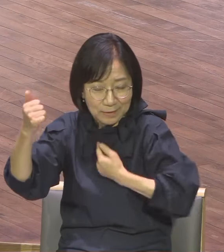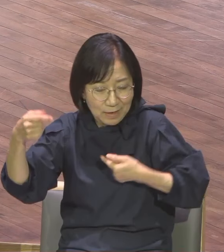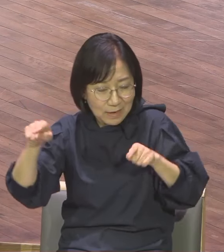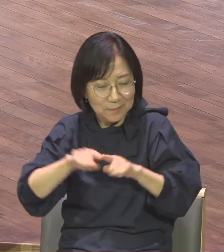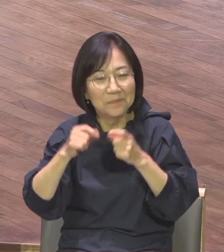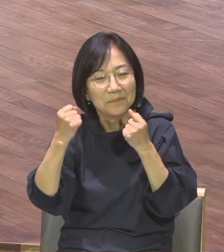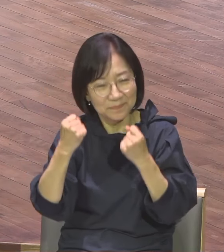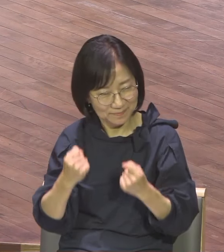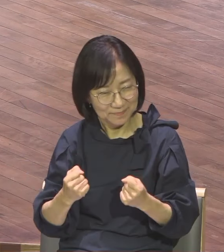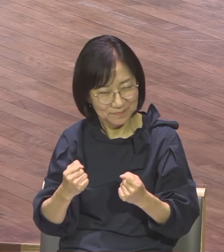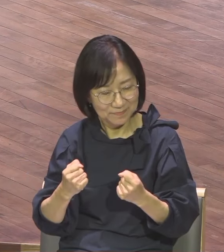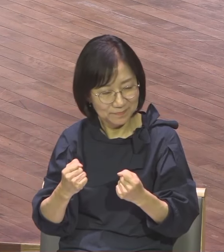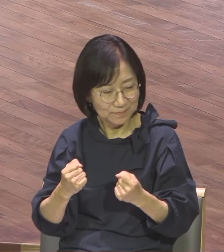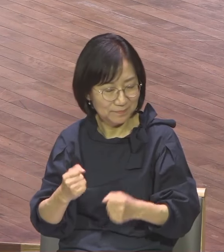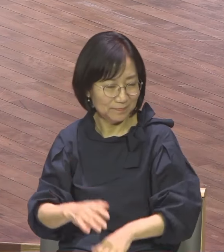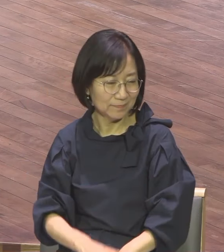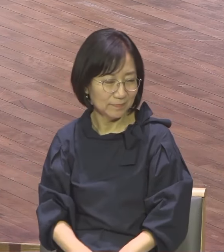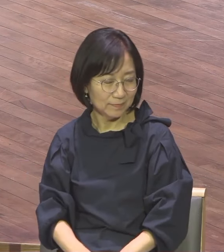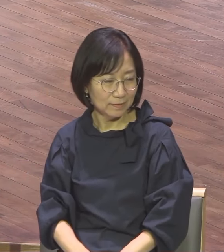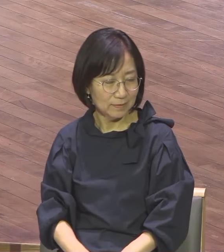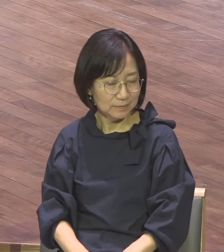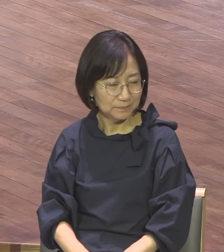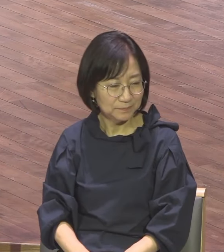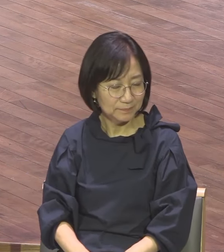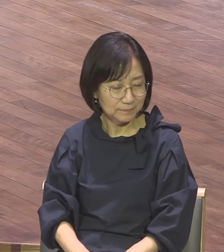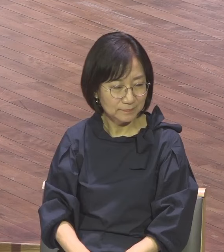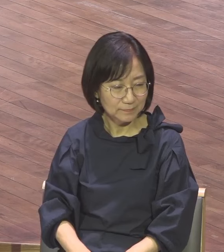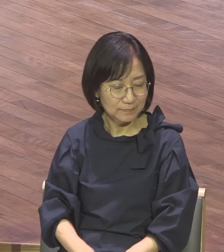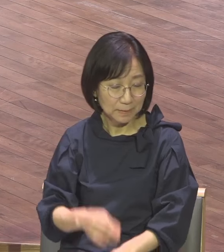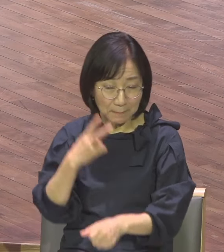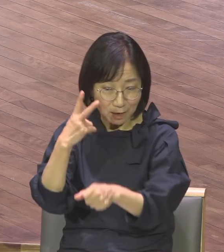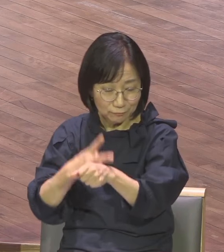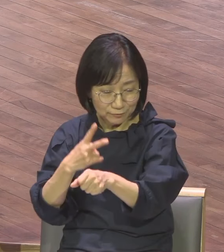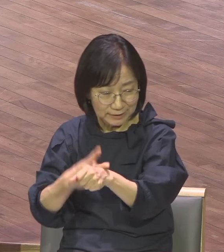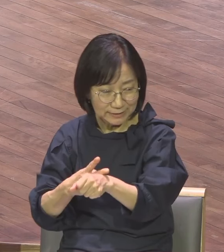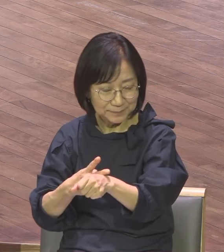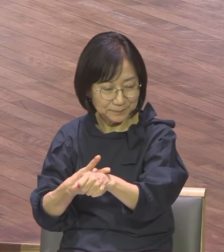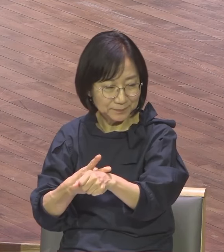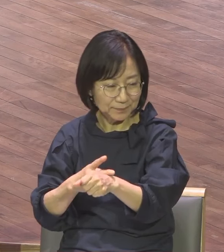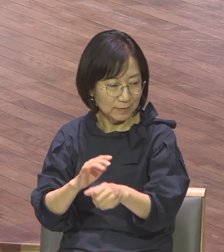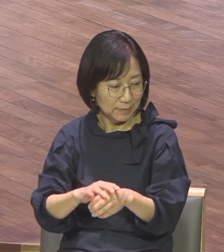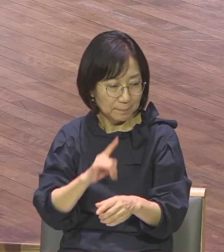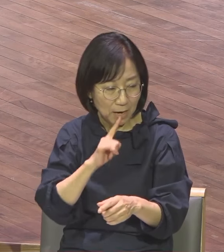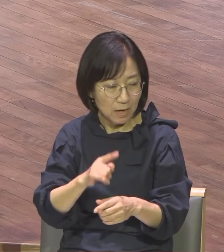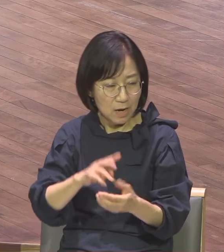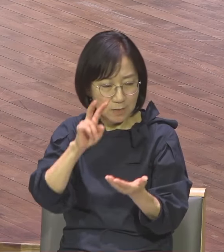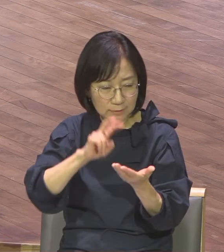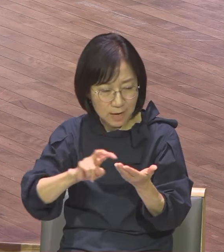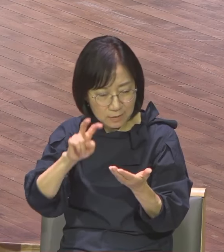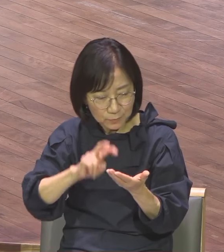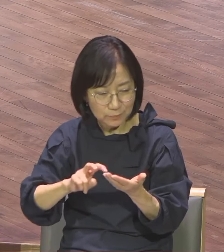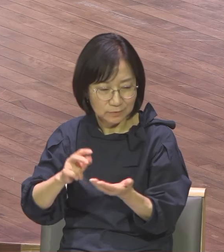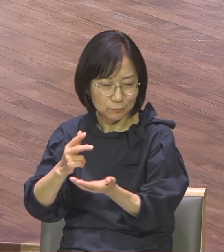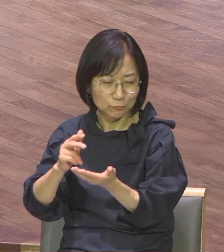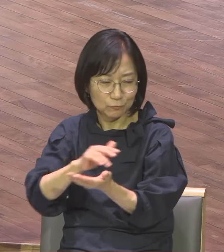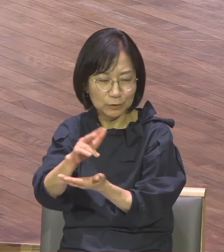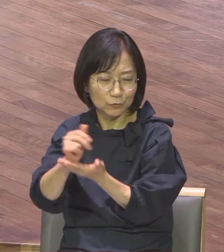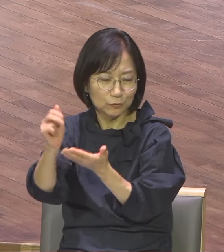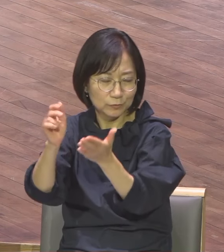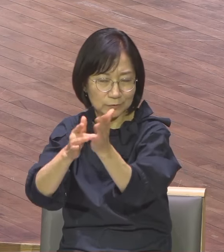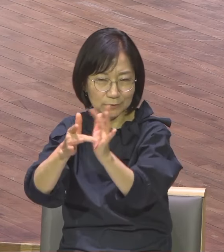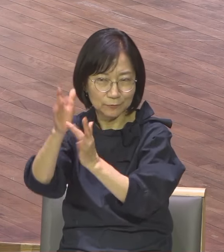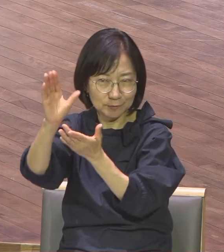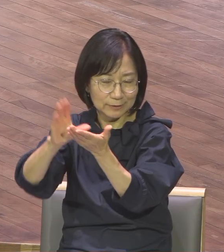1장 3절로 4절에 보면 사도 바울이 위로의 하나님을 찬송하고 있죠. 찬송하리로다 그는 우리 주 예수 그리스도의